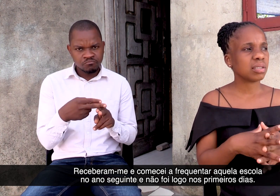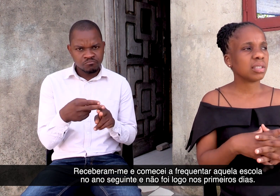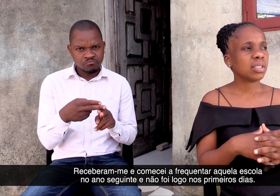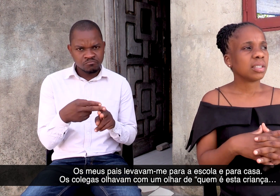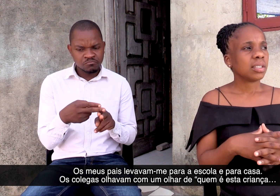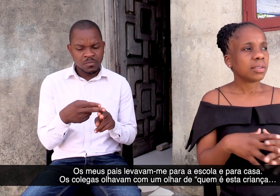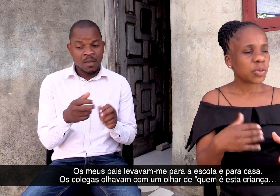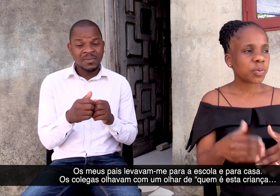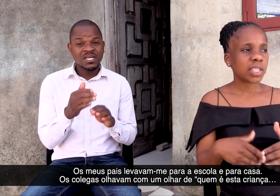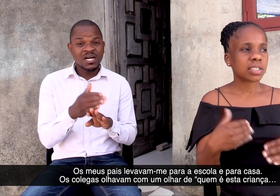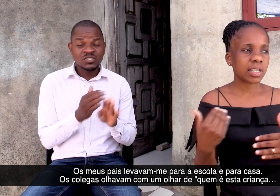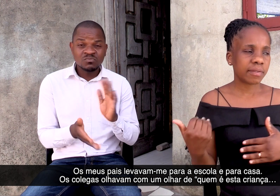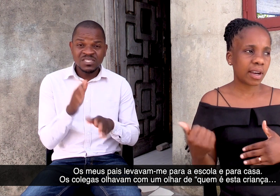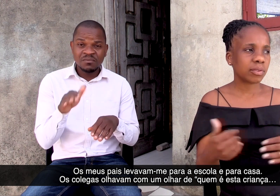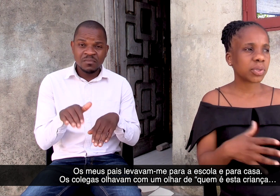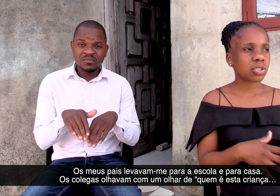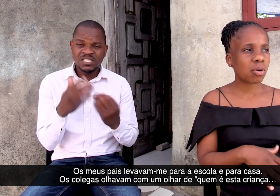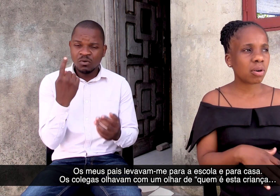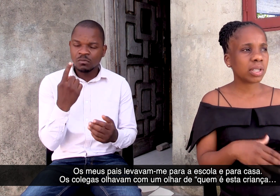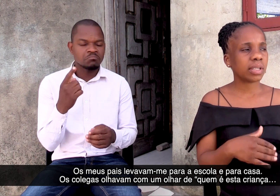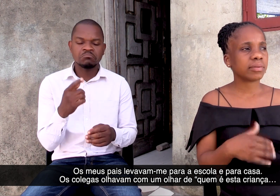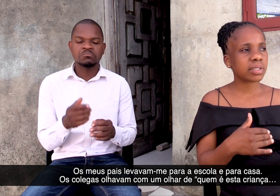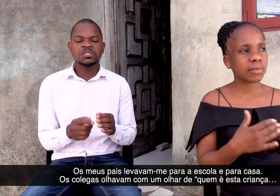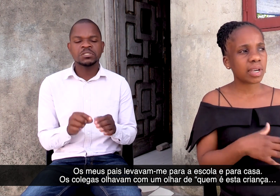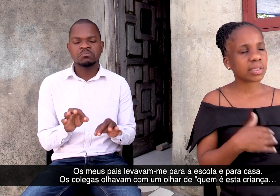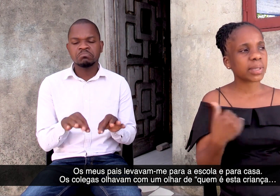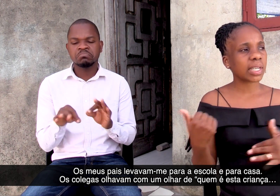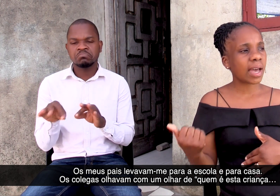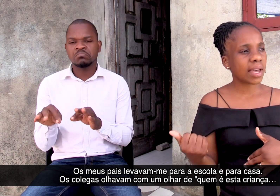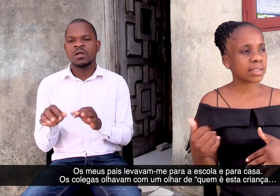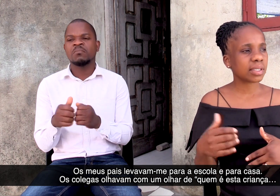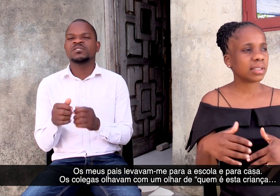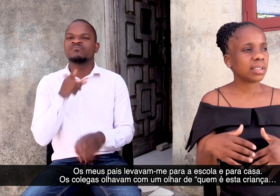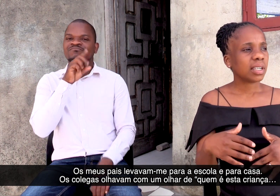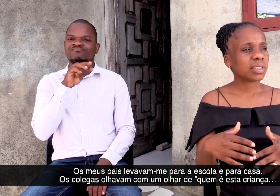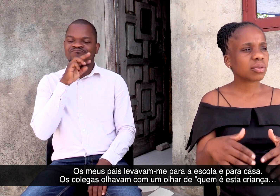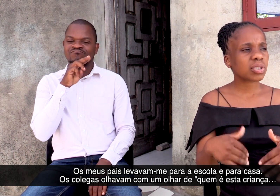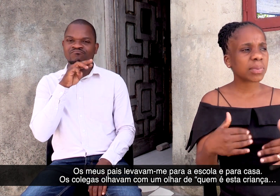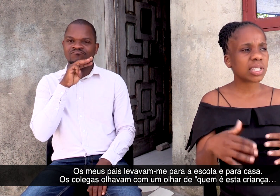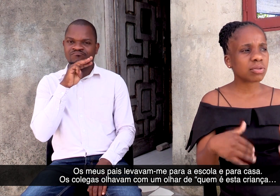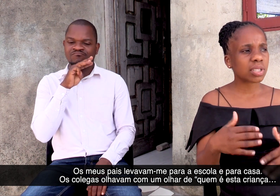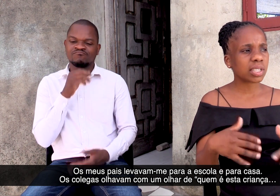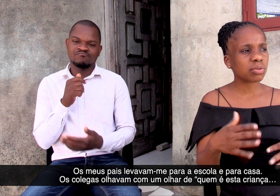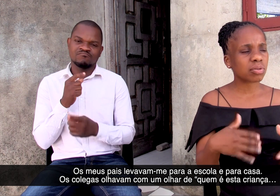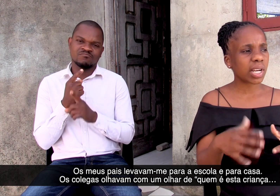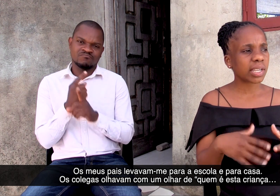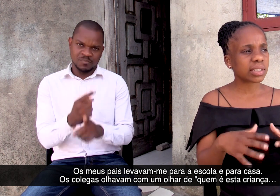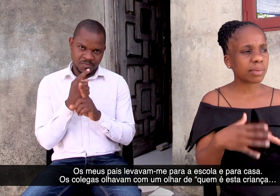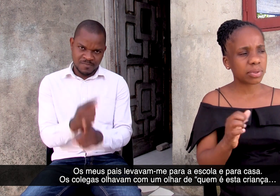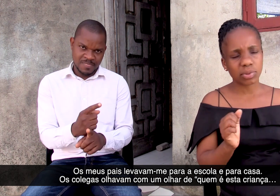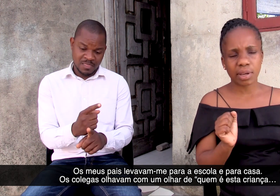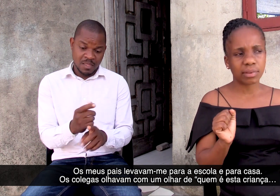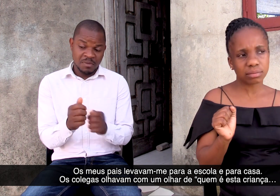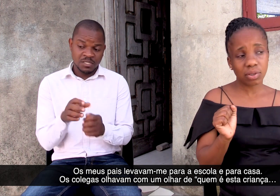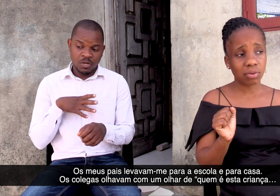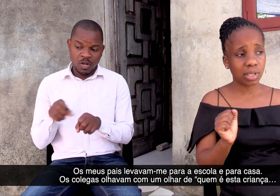dias. Meus pais levavam para a escola, vice-versa, para casa. Então os amiguinhos ali, os colegas,